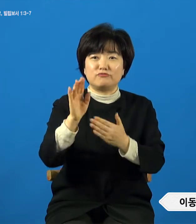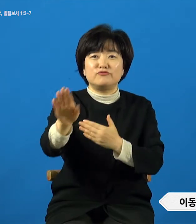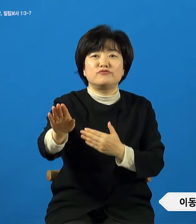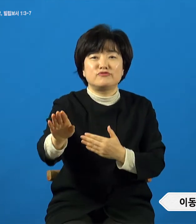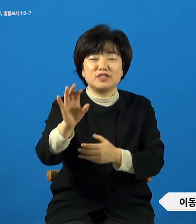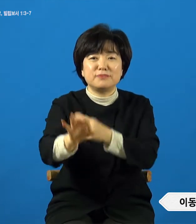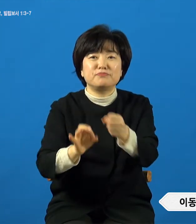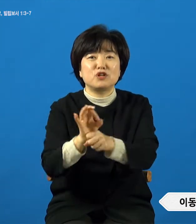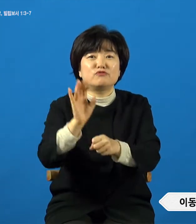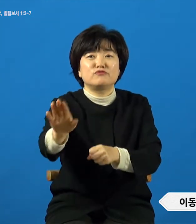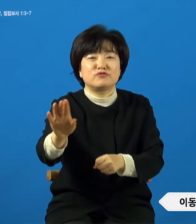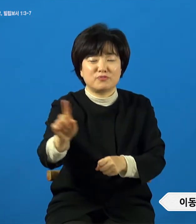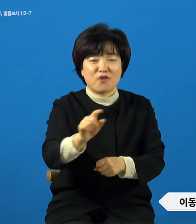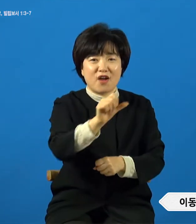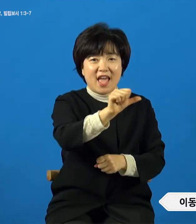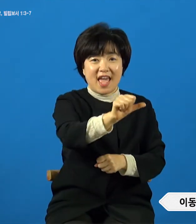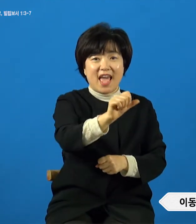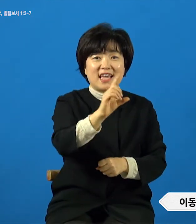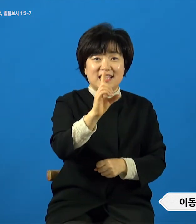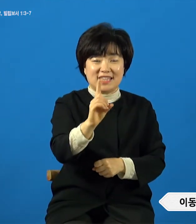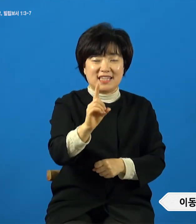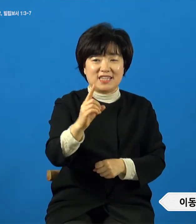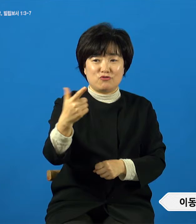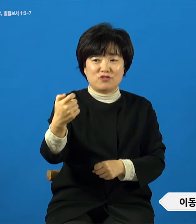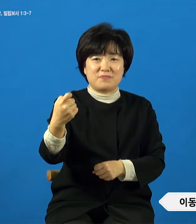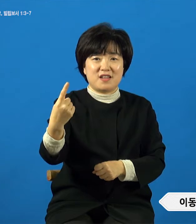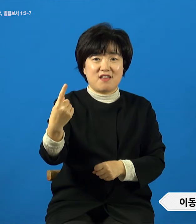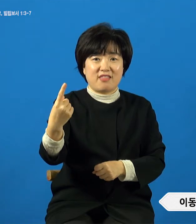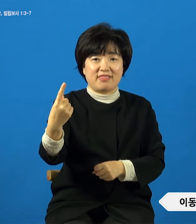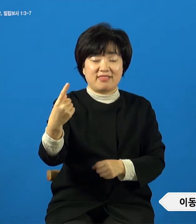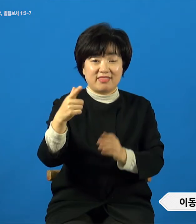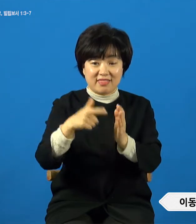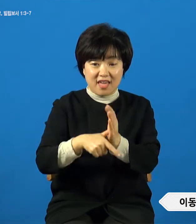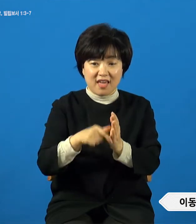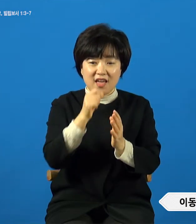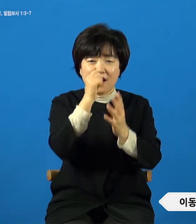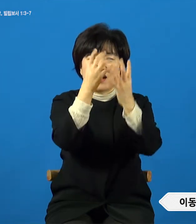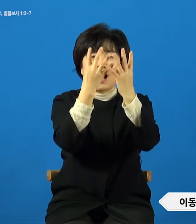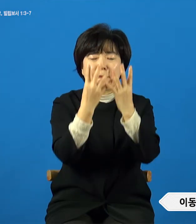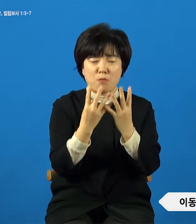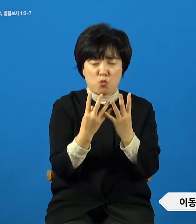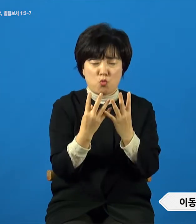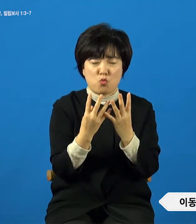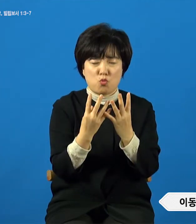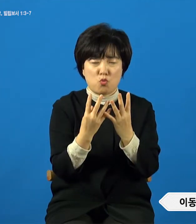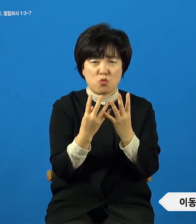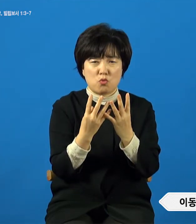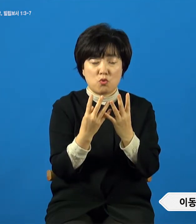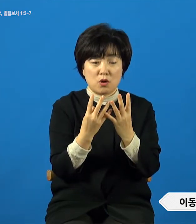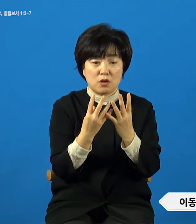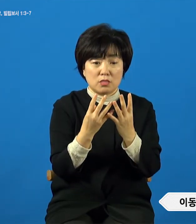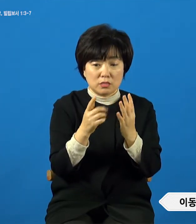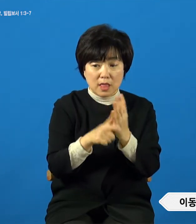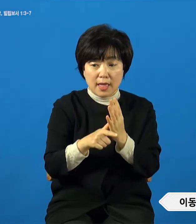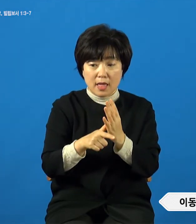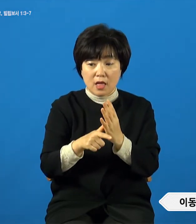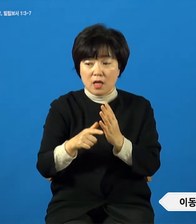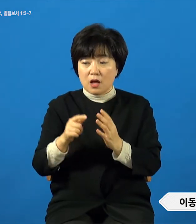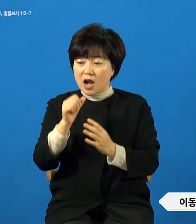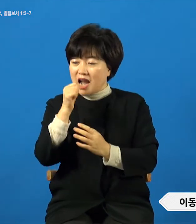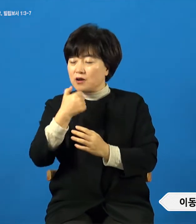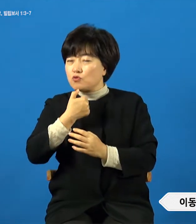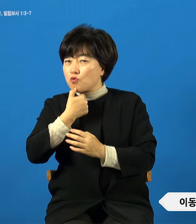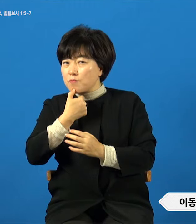61년이죠. AD 61년경. 바울이 감옥에 들어가요. 이번엔 빌립보 감옥이 아니라 로마의 감옥에 들어갑니다. 네.